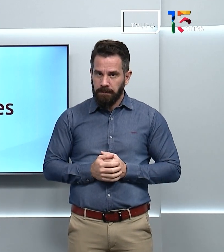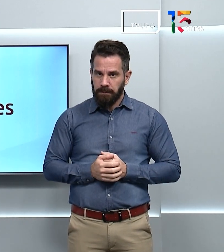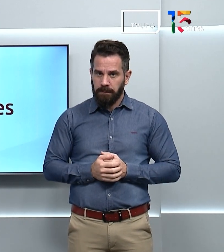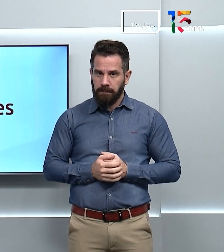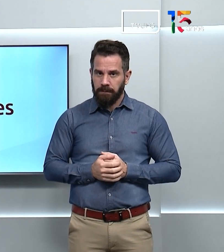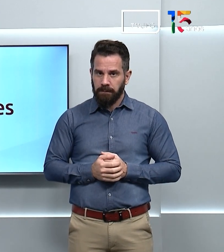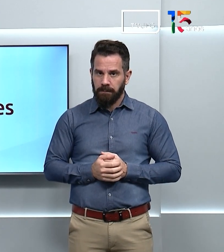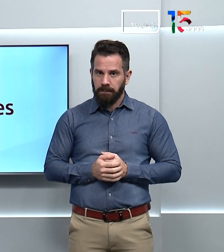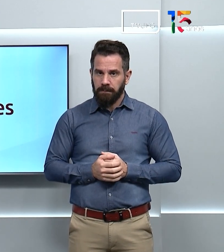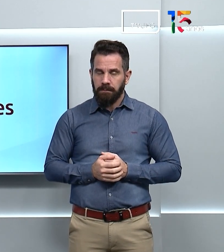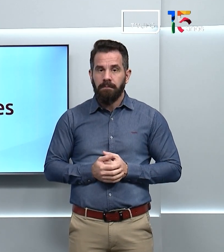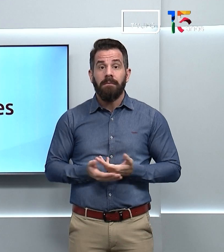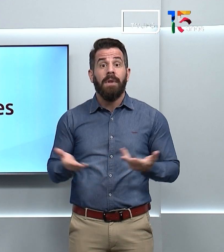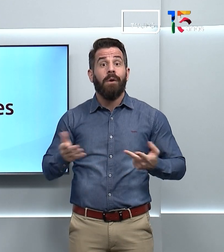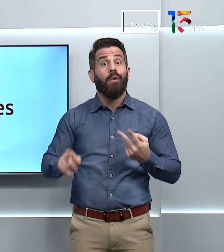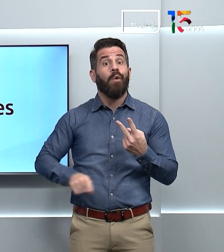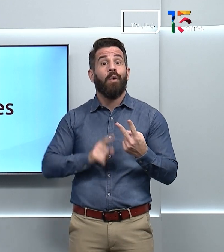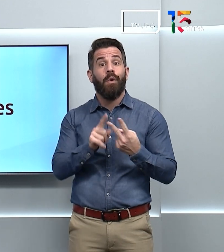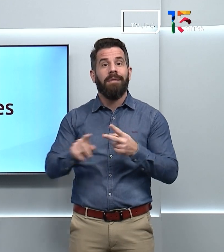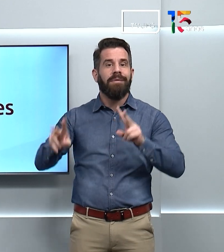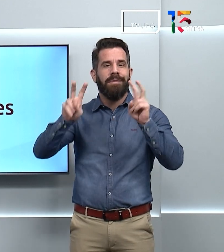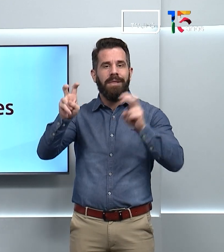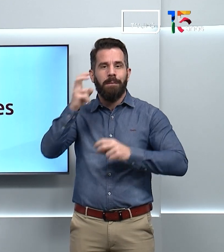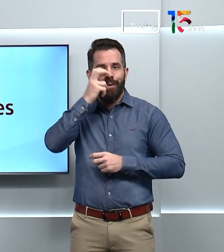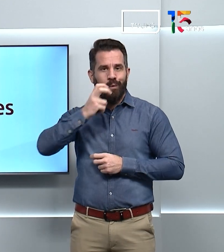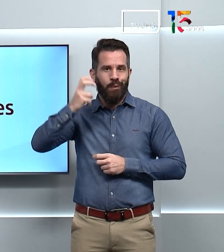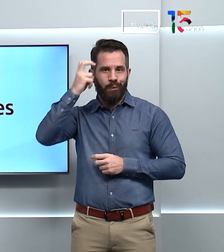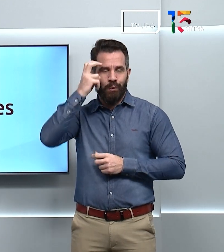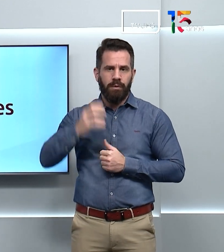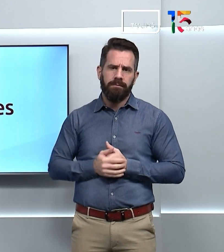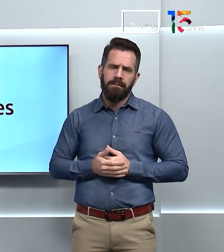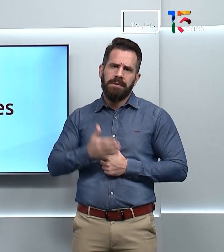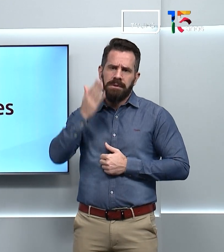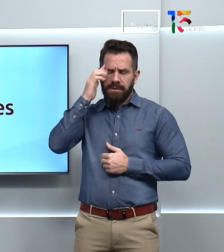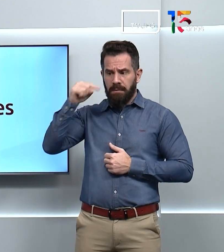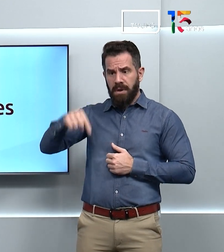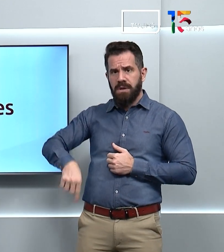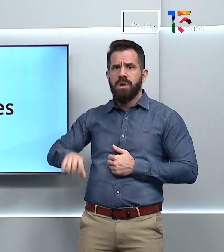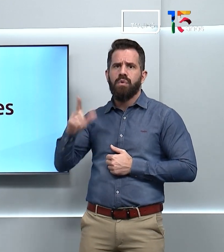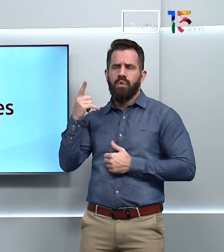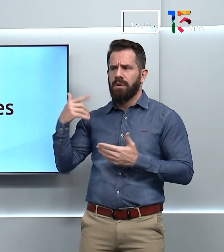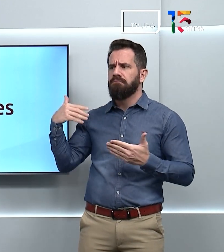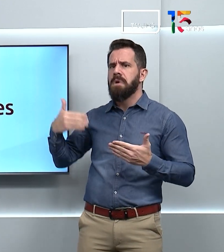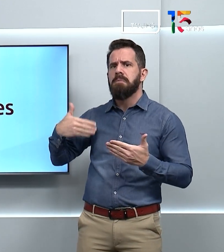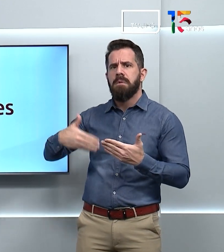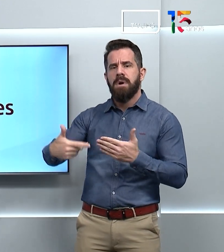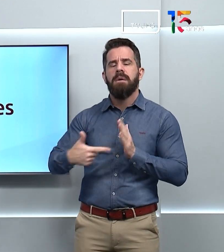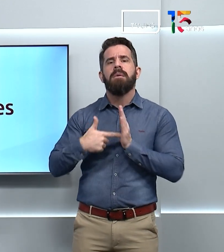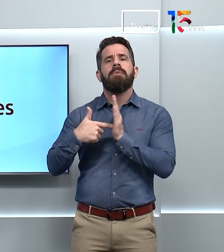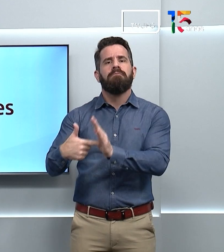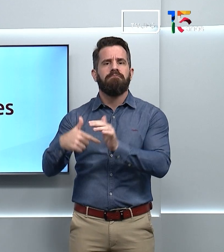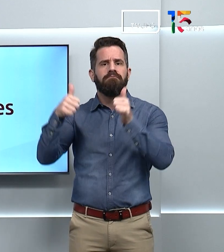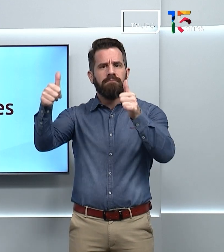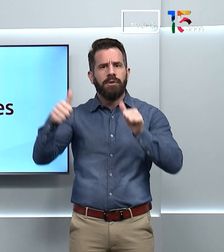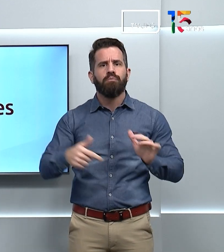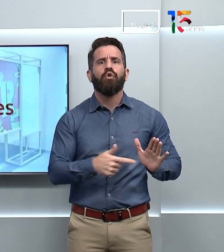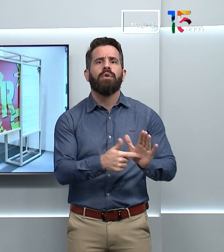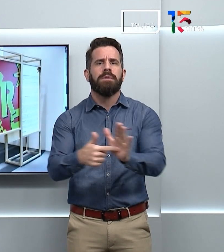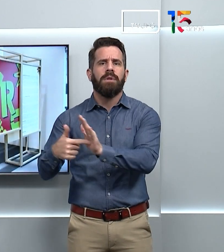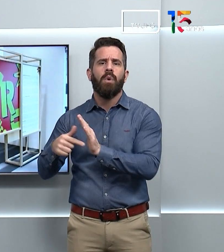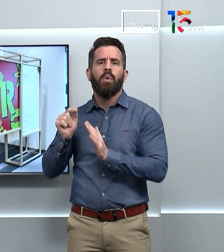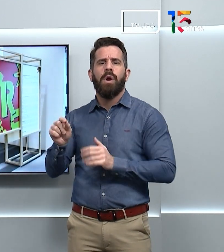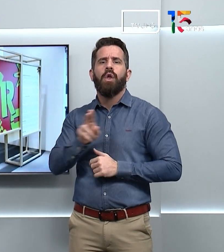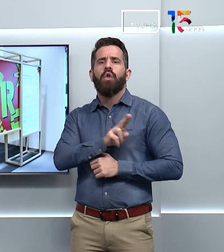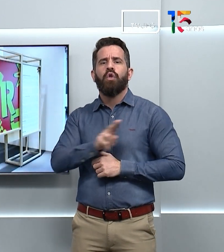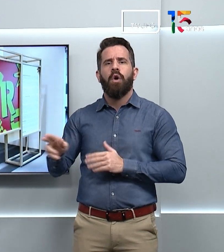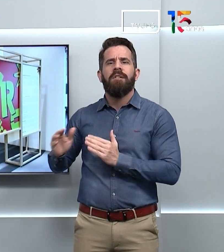E agora o tema é cultura. Durante os últimos meses, Goiânia recebeu uma exposição chamada Favela é Giro, que foi